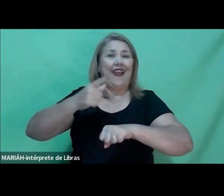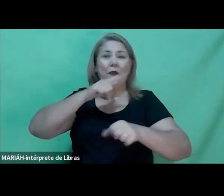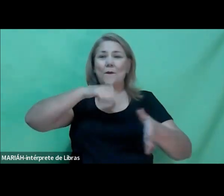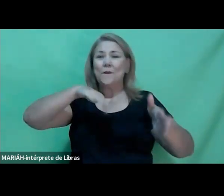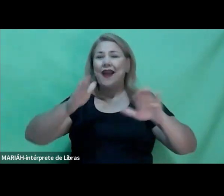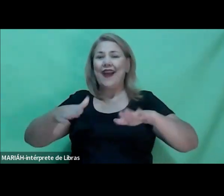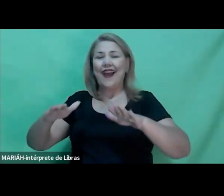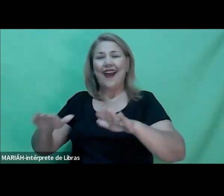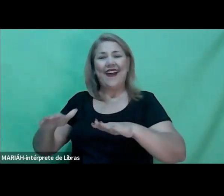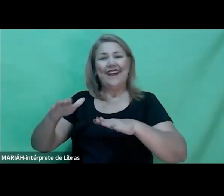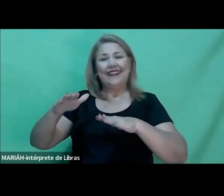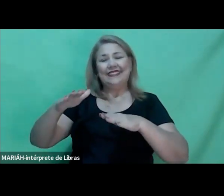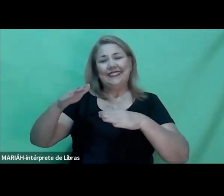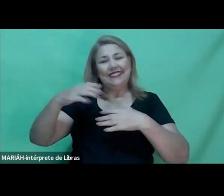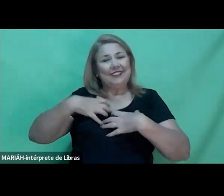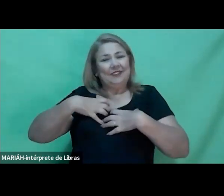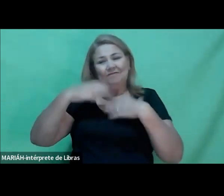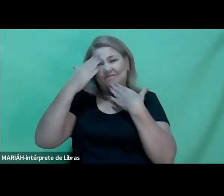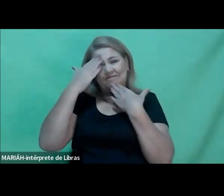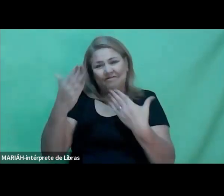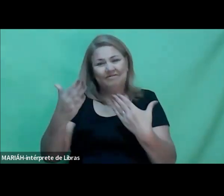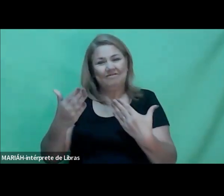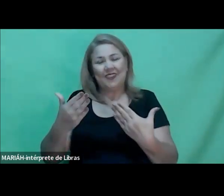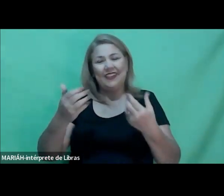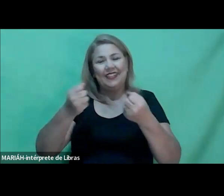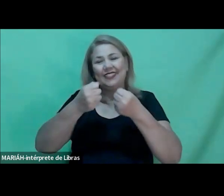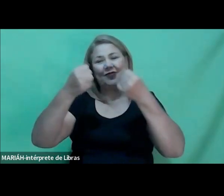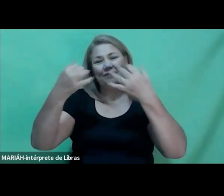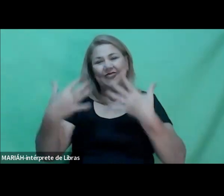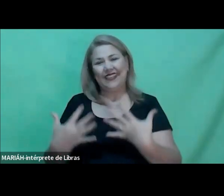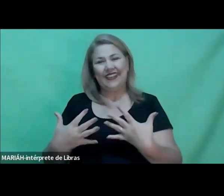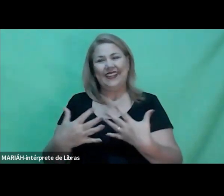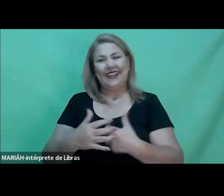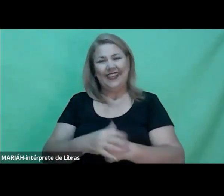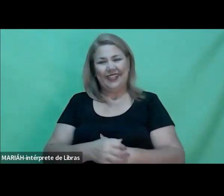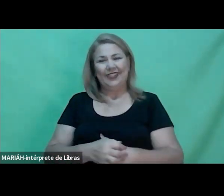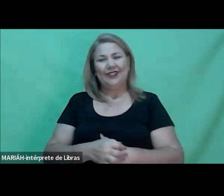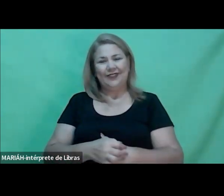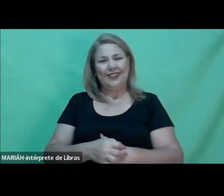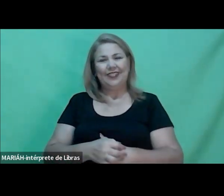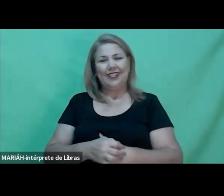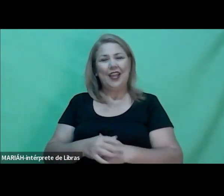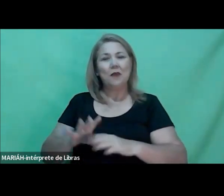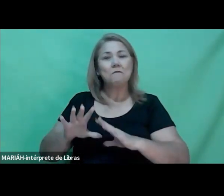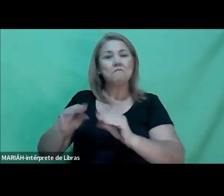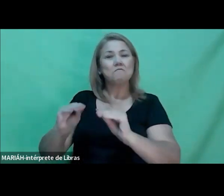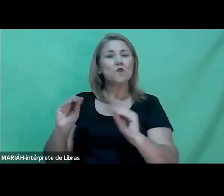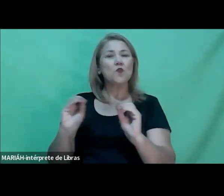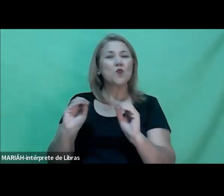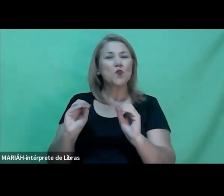inmensa eh el haberle descrito el mar como lo hice aún sin poderlo tocar en ese momento